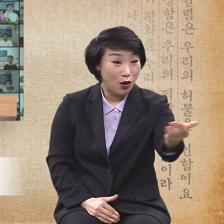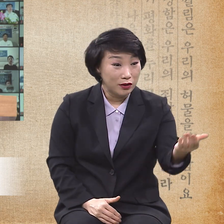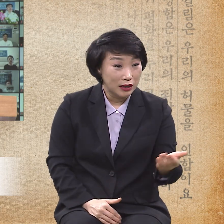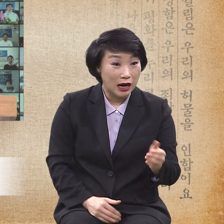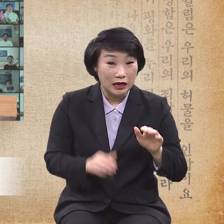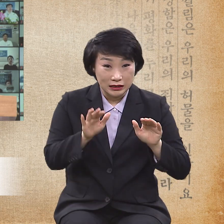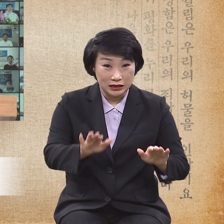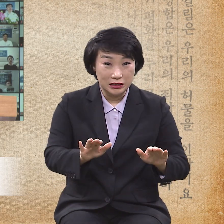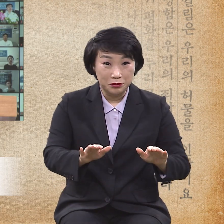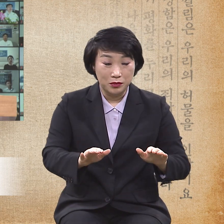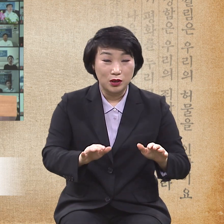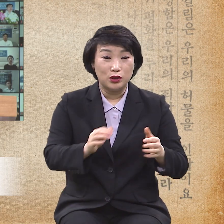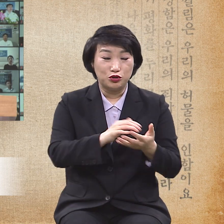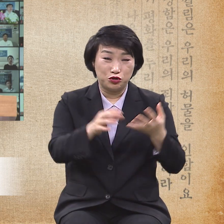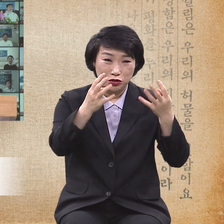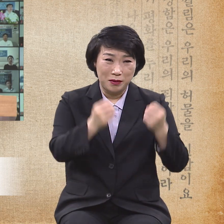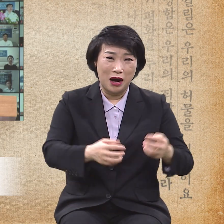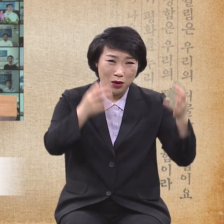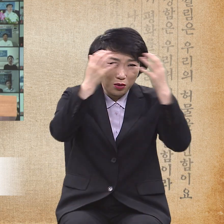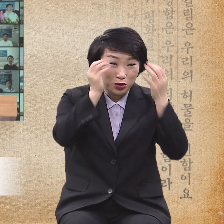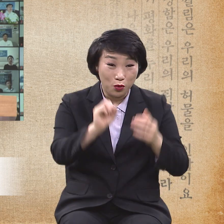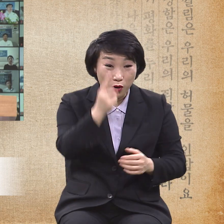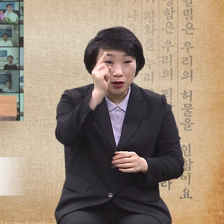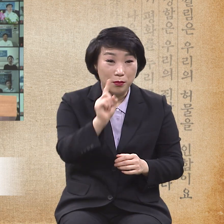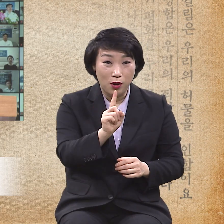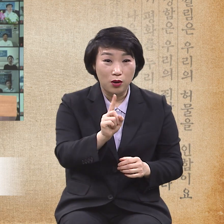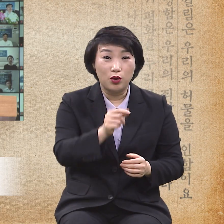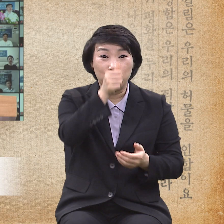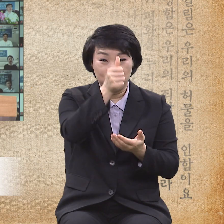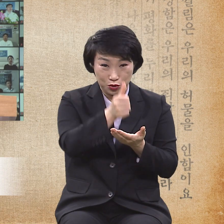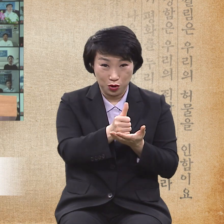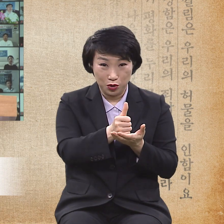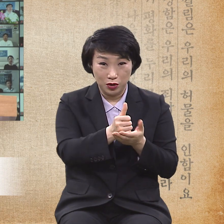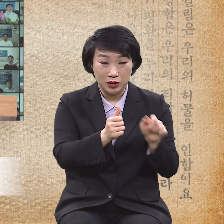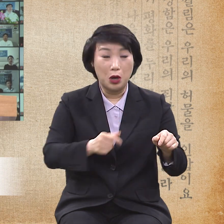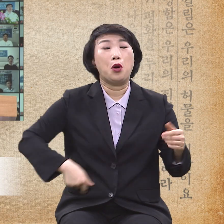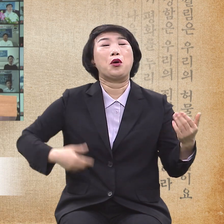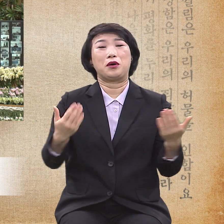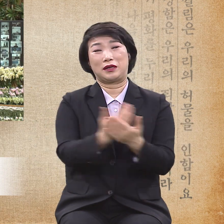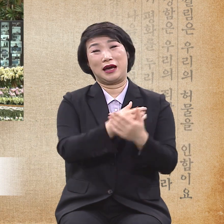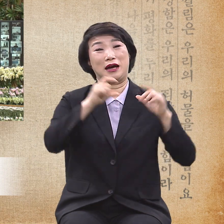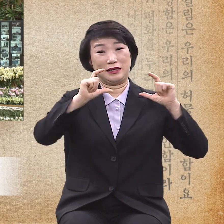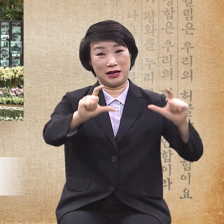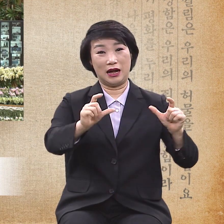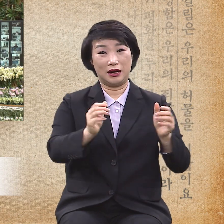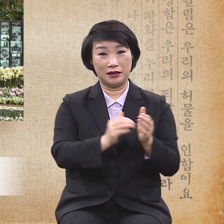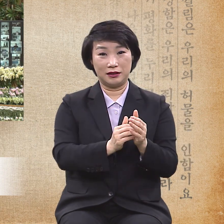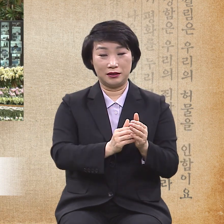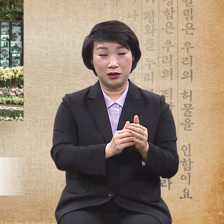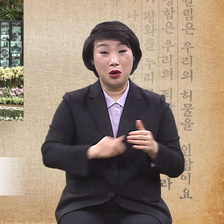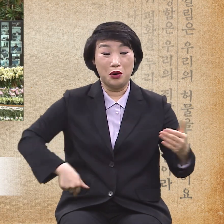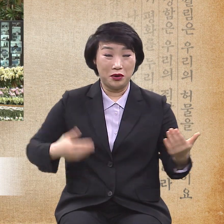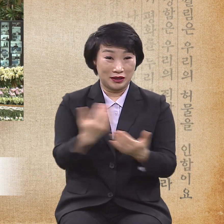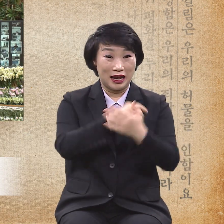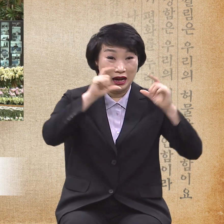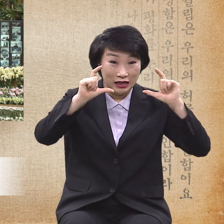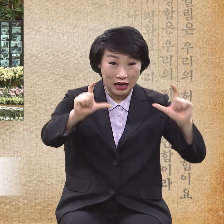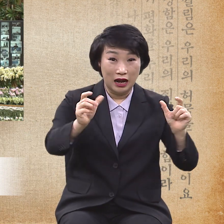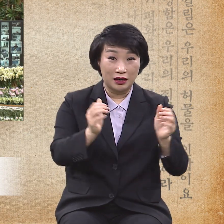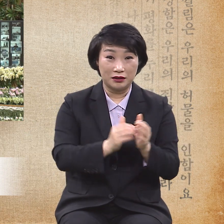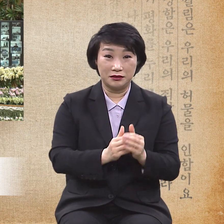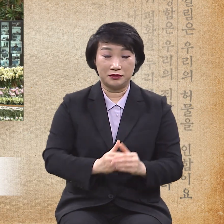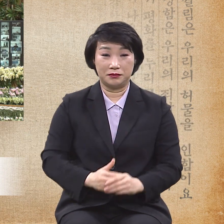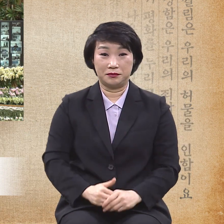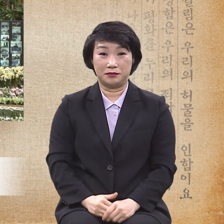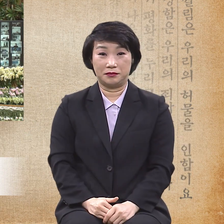너희가 지금 당하는 수많은 고통의 원인은 죄야. 회개해. 회개해.